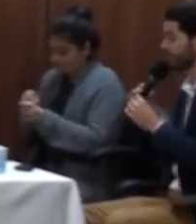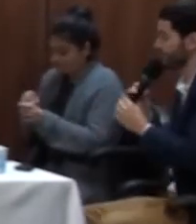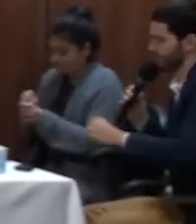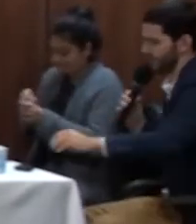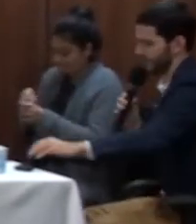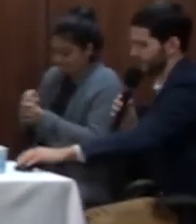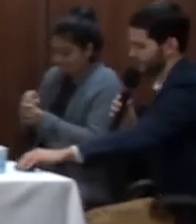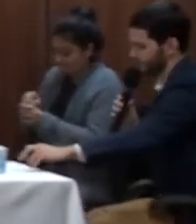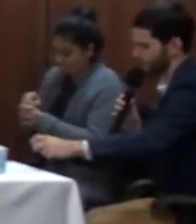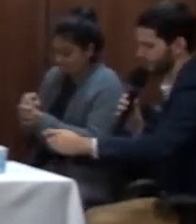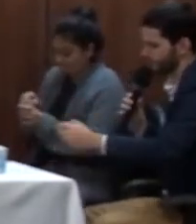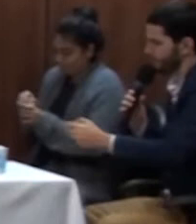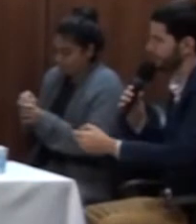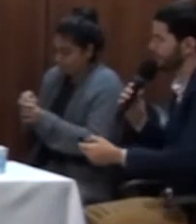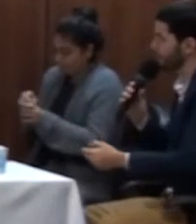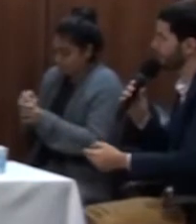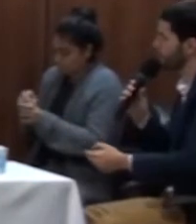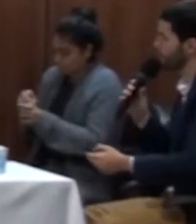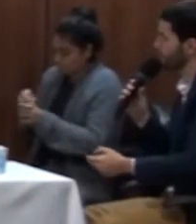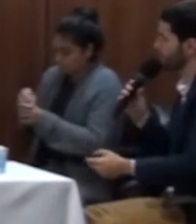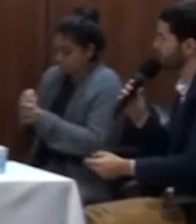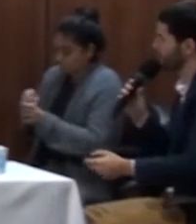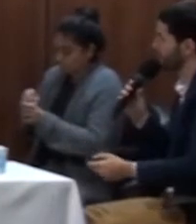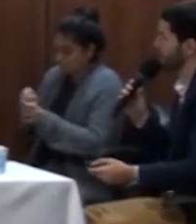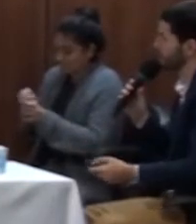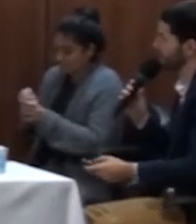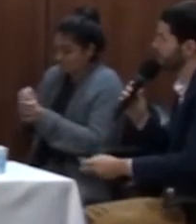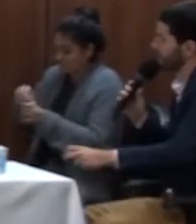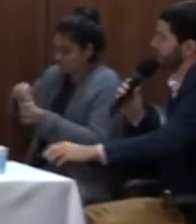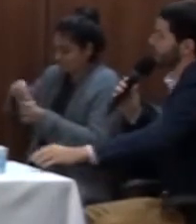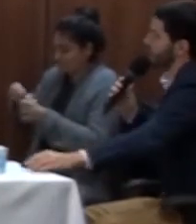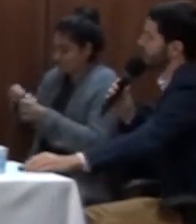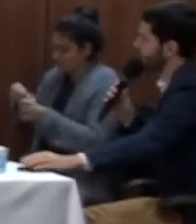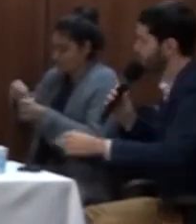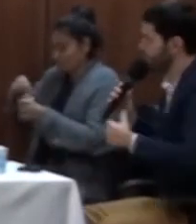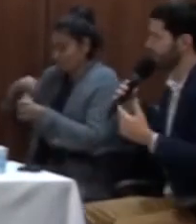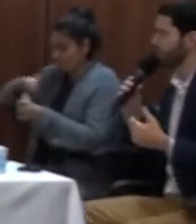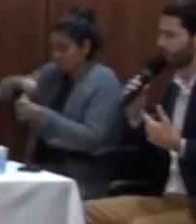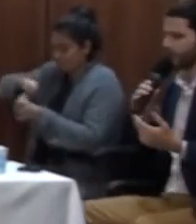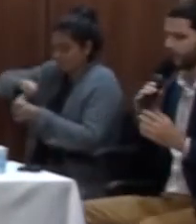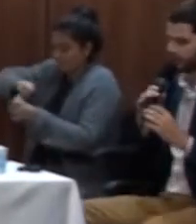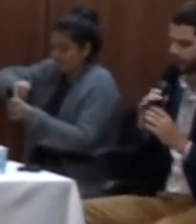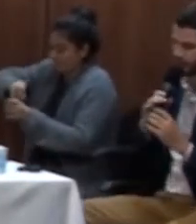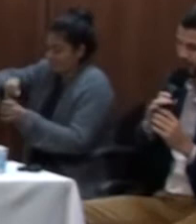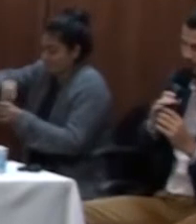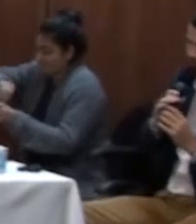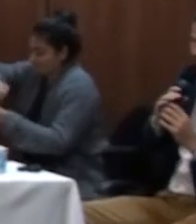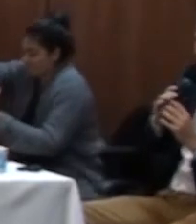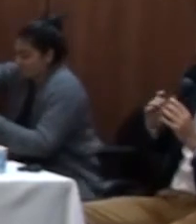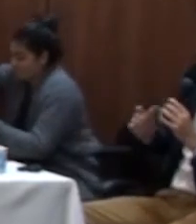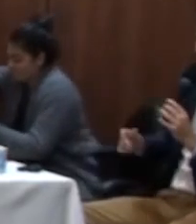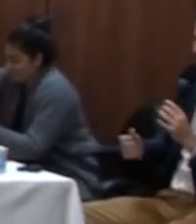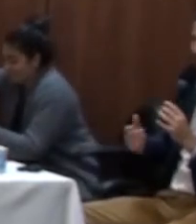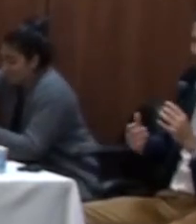é isso, tá? Então, por isso que a gente trouxe isso de uma forma muito clara. Obviamente, porque a gente está